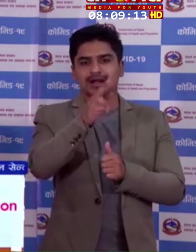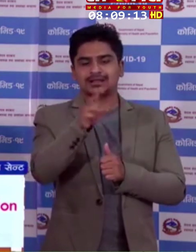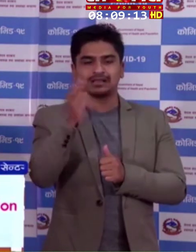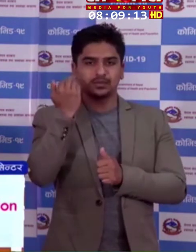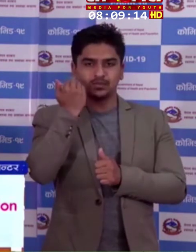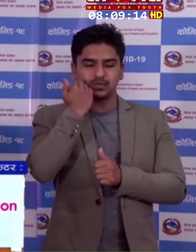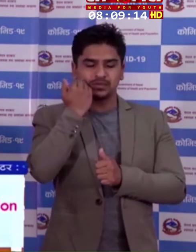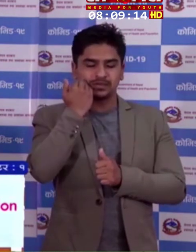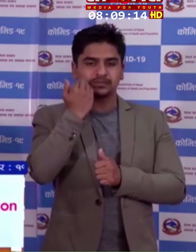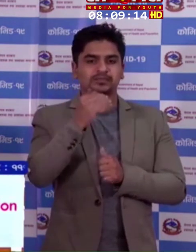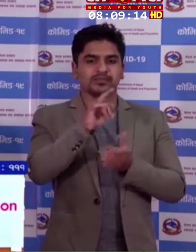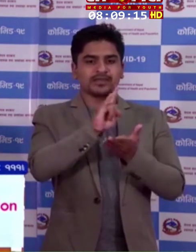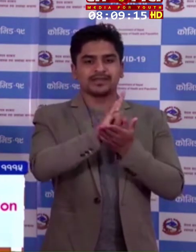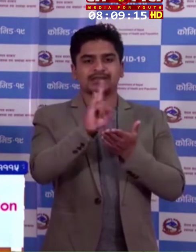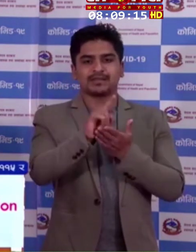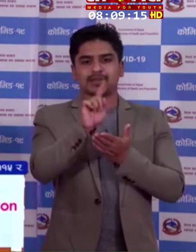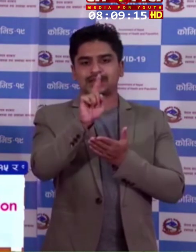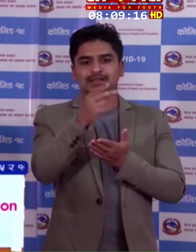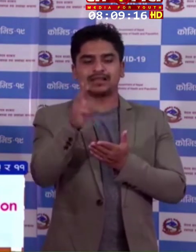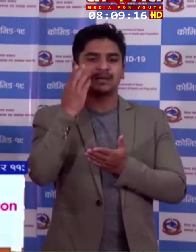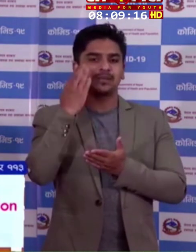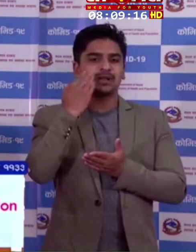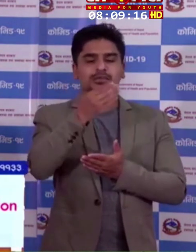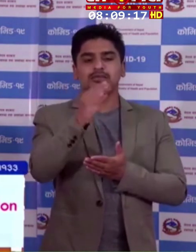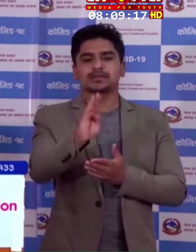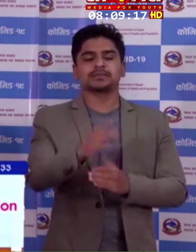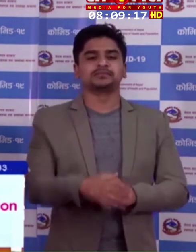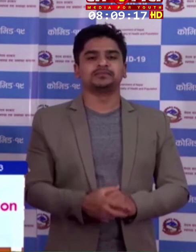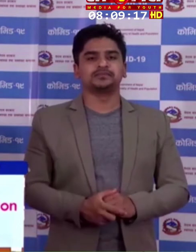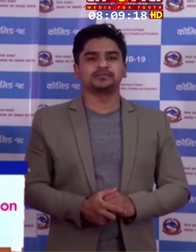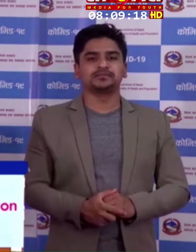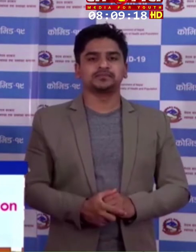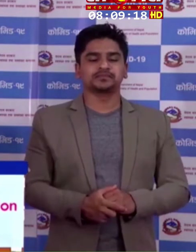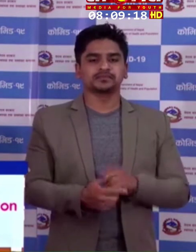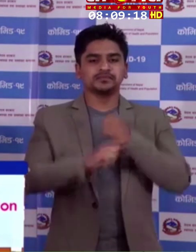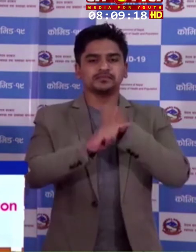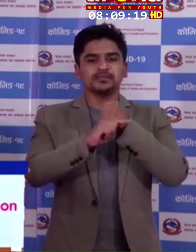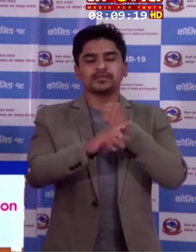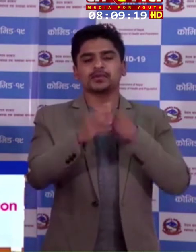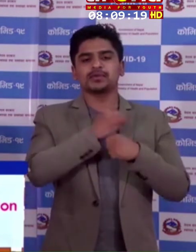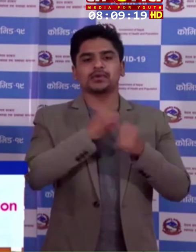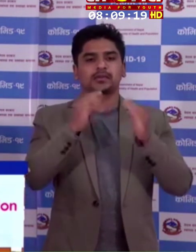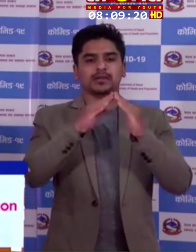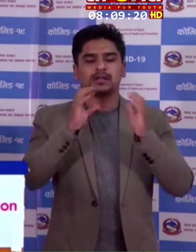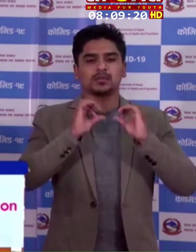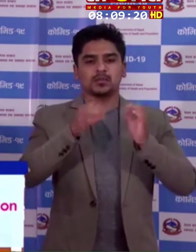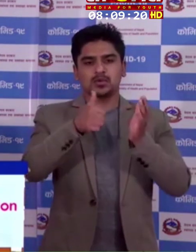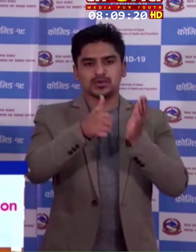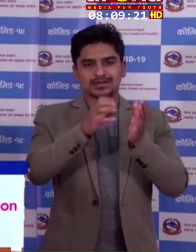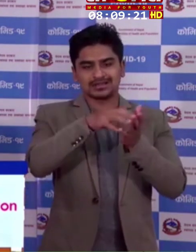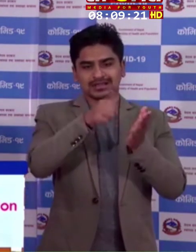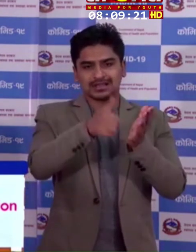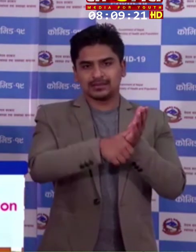पुरुष, झापाको 1 महिला हुनुहुन्छ। कोशी अस्पताल प्रयोगशालामा